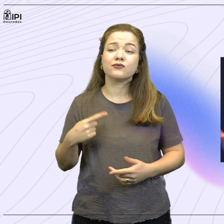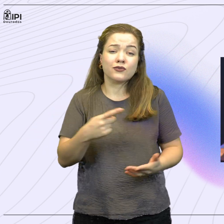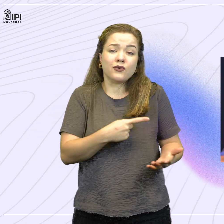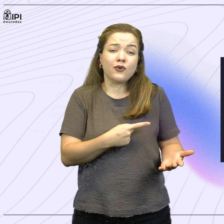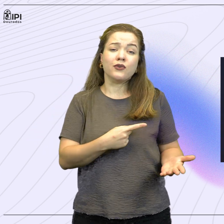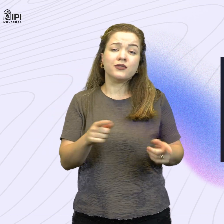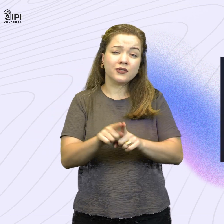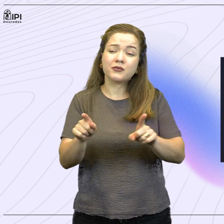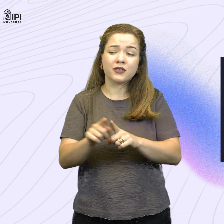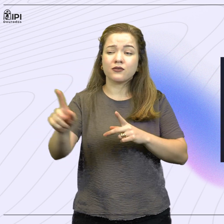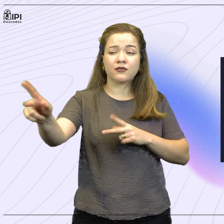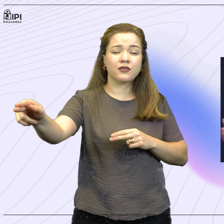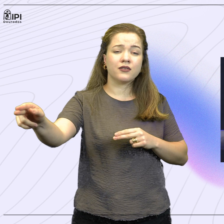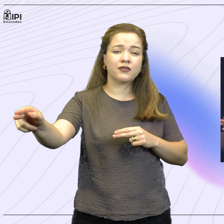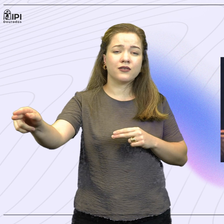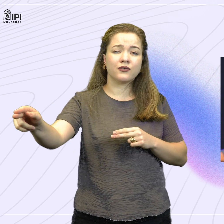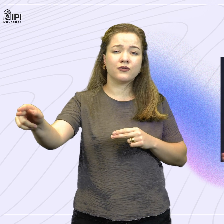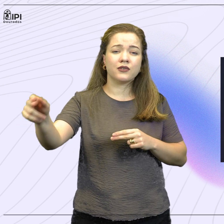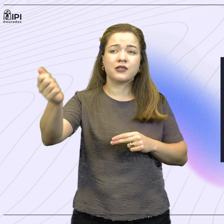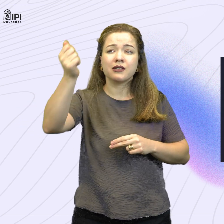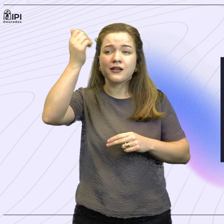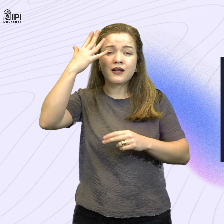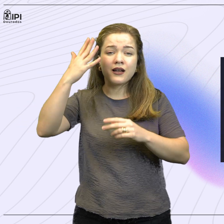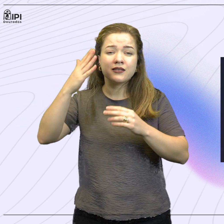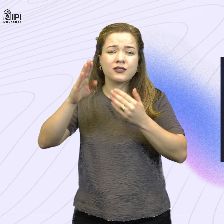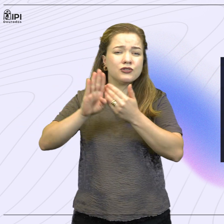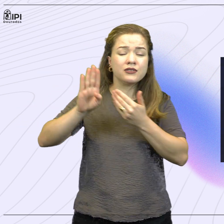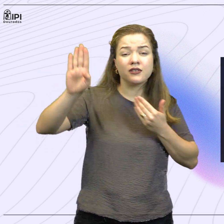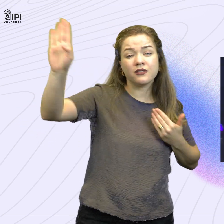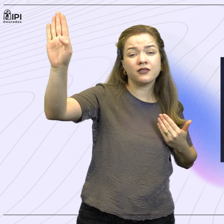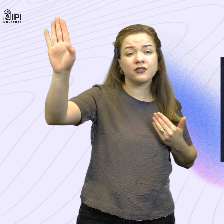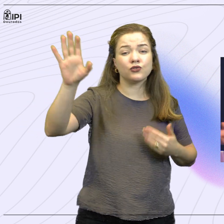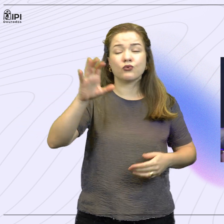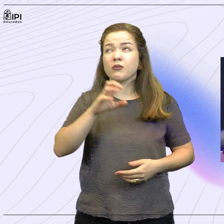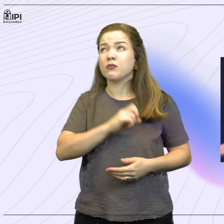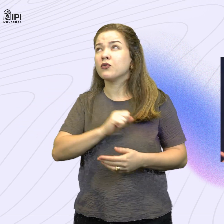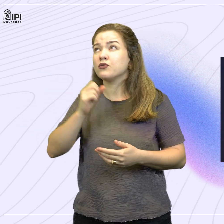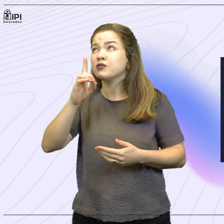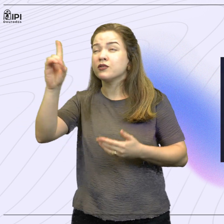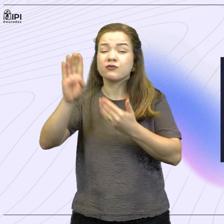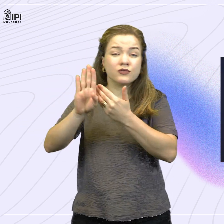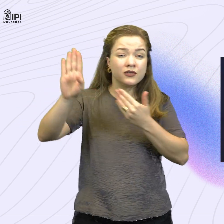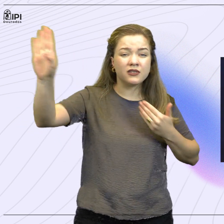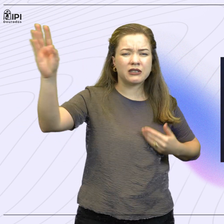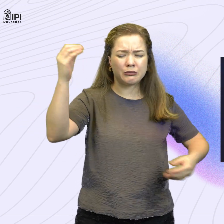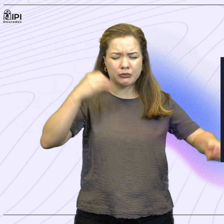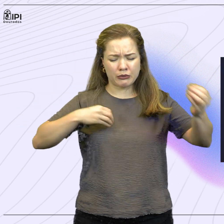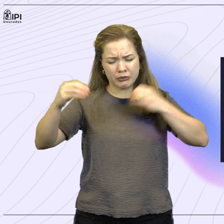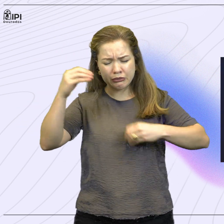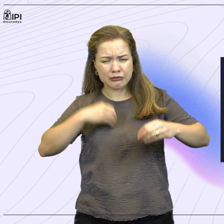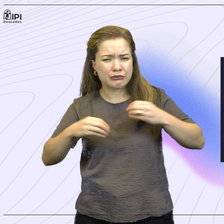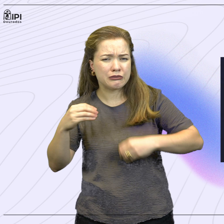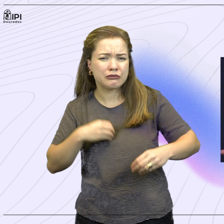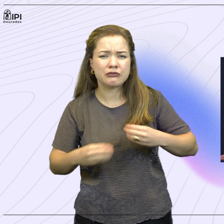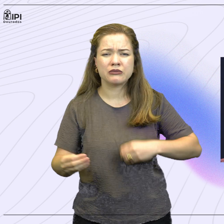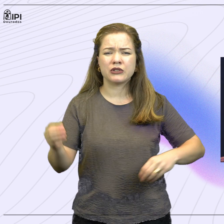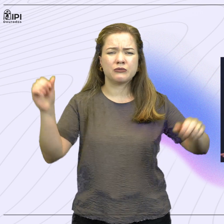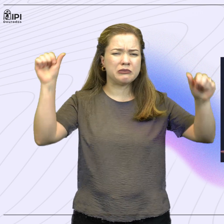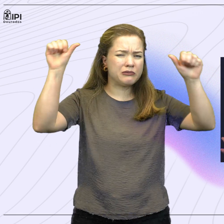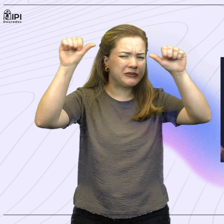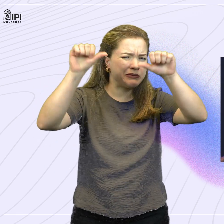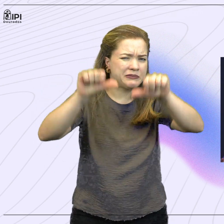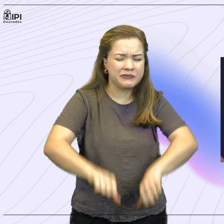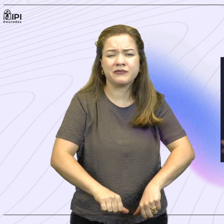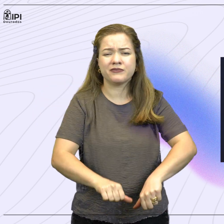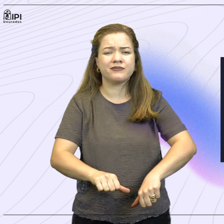fomos estranhos à graça, nós fomos distantes do amor de Deus, nós estávamos também no lamaçal de pecado, nós também estávamos arruinados